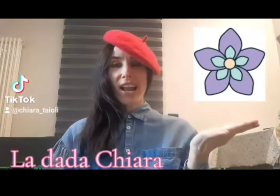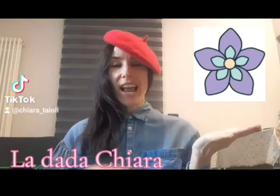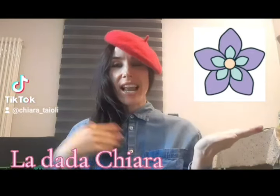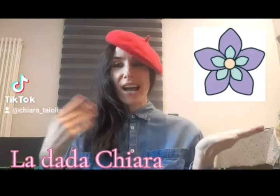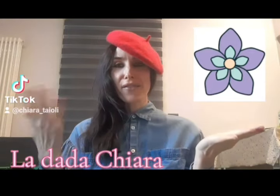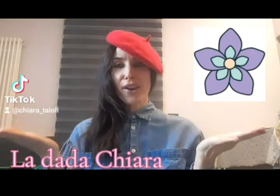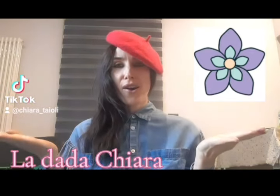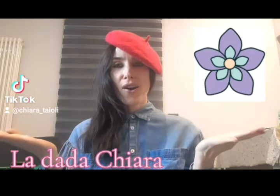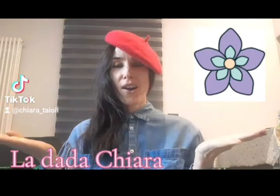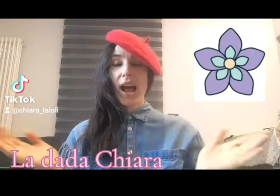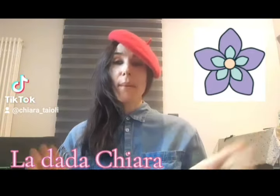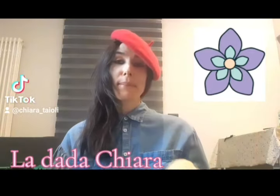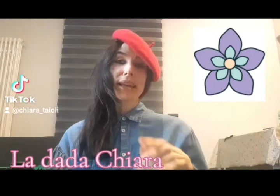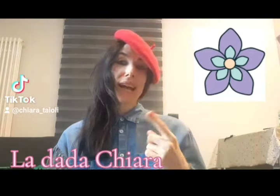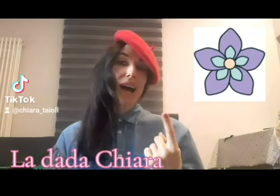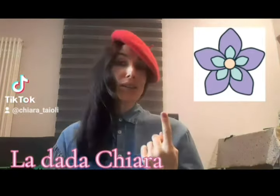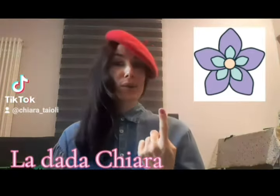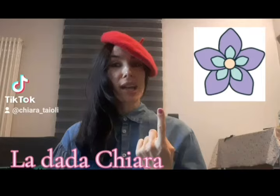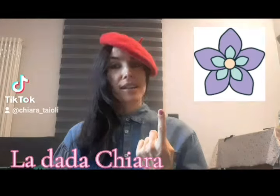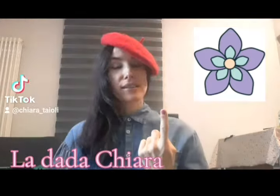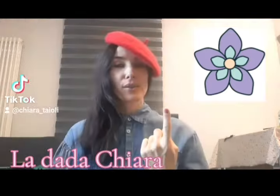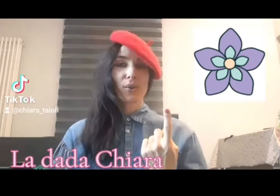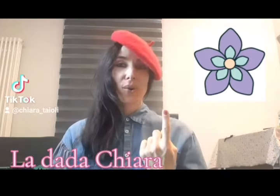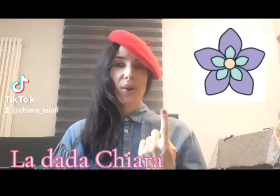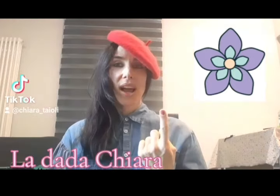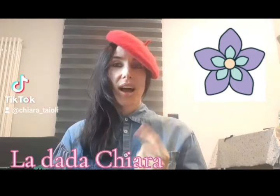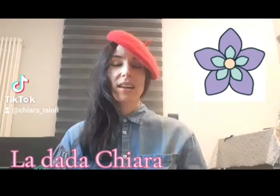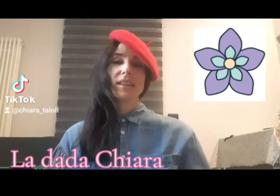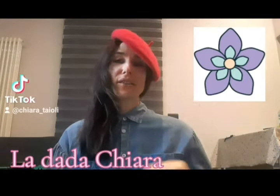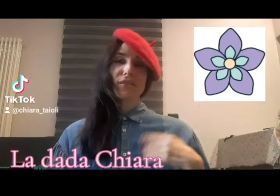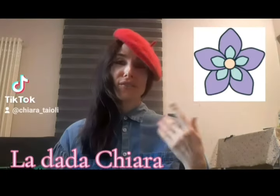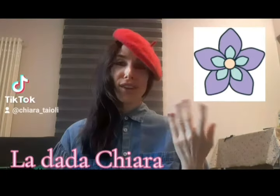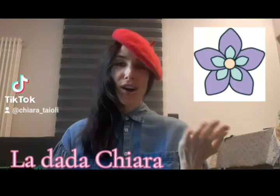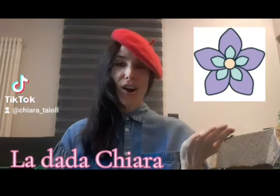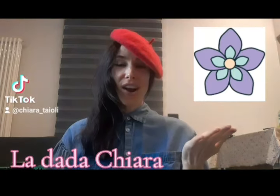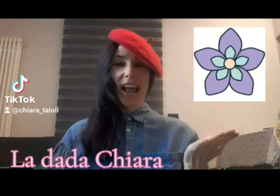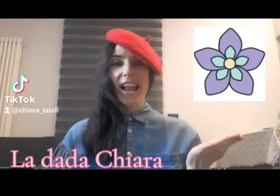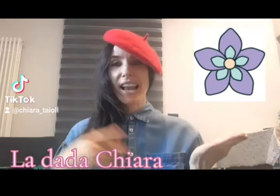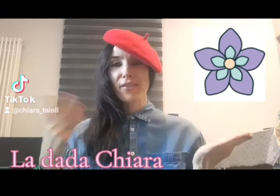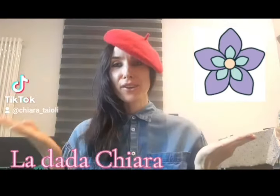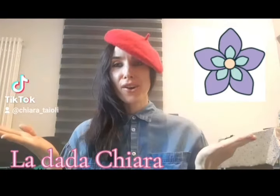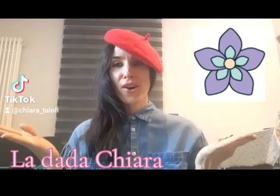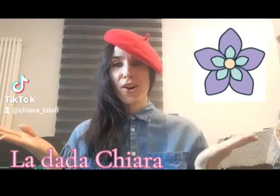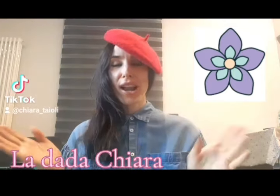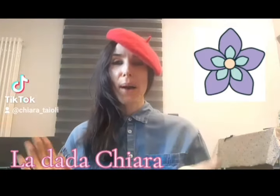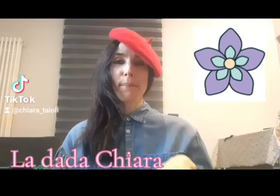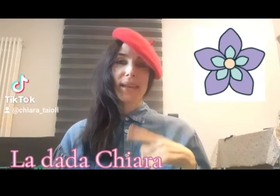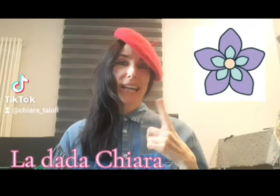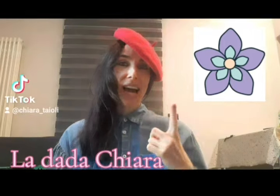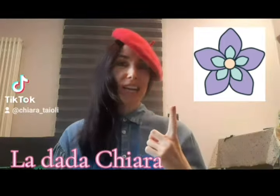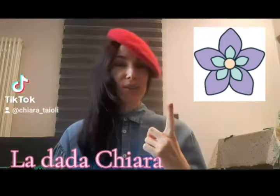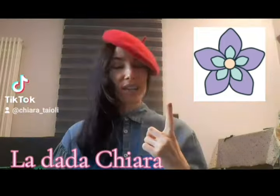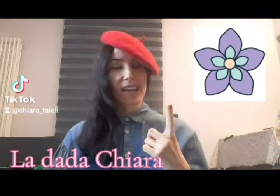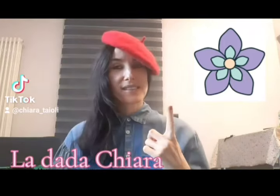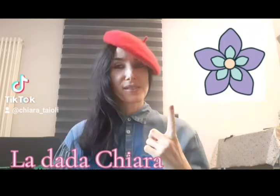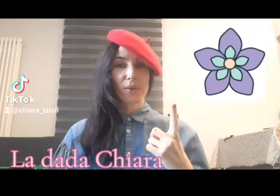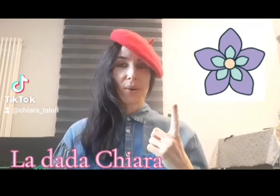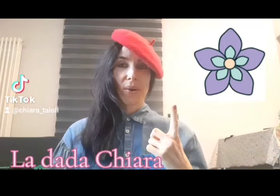Viola è la viola, peccato che è sola. Viola è la viola, peccato che è